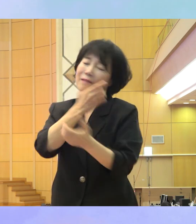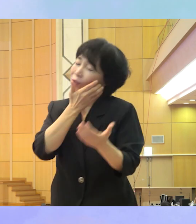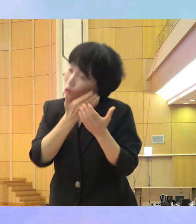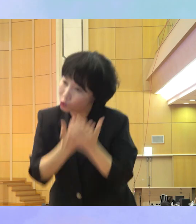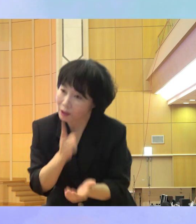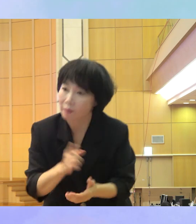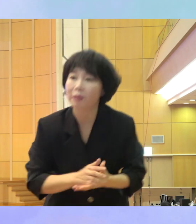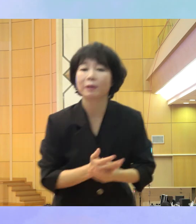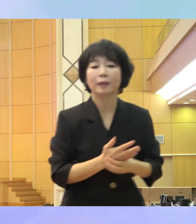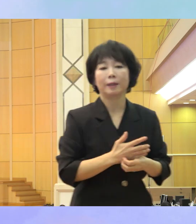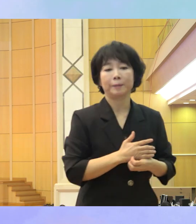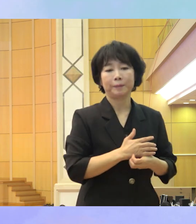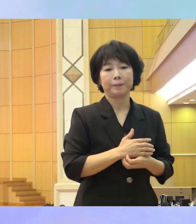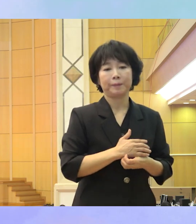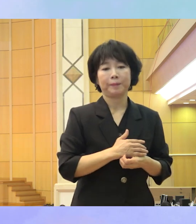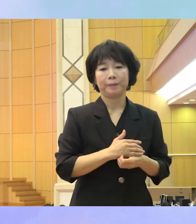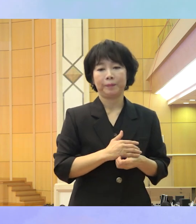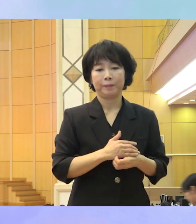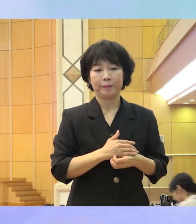고린도후서 12장 2절 찾겠습니다.